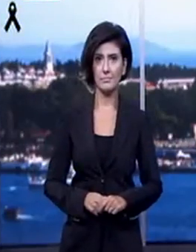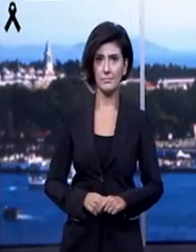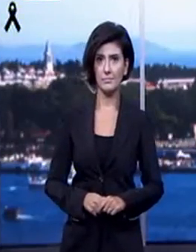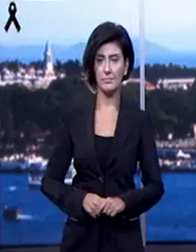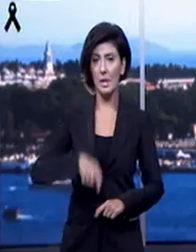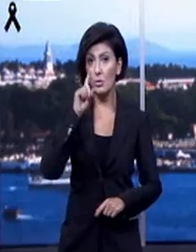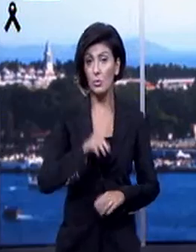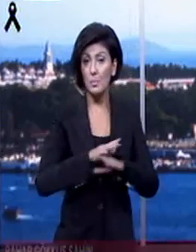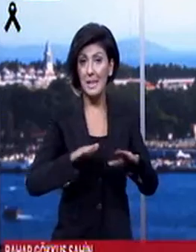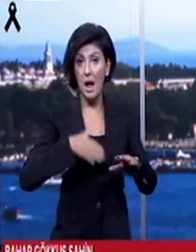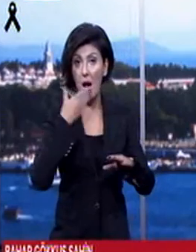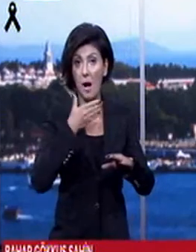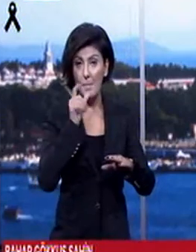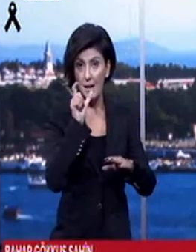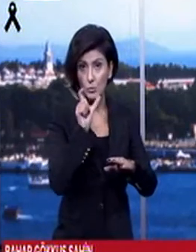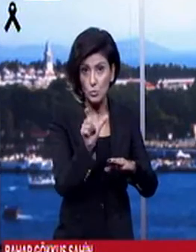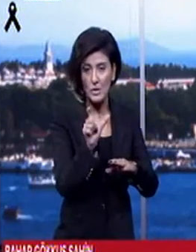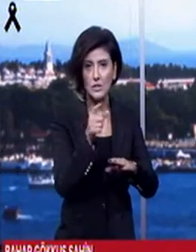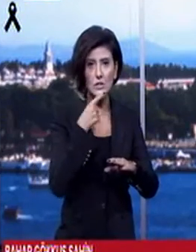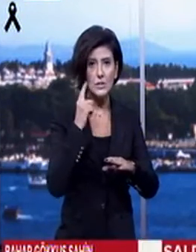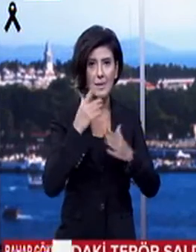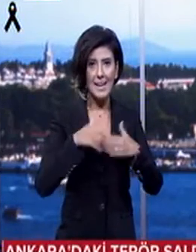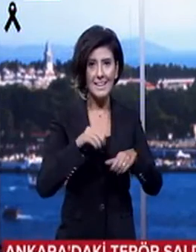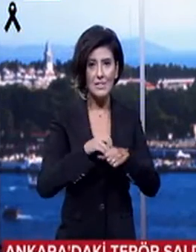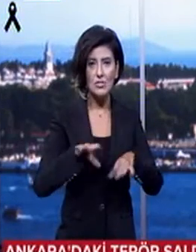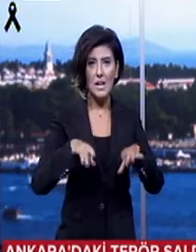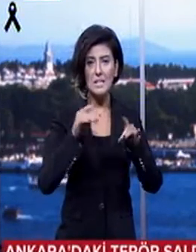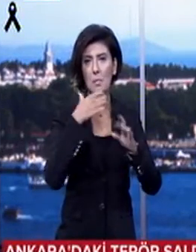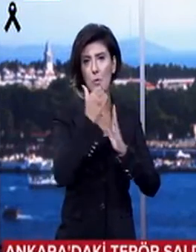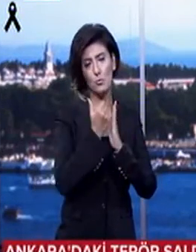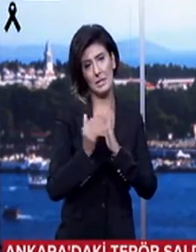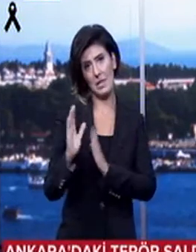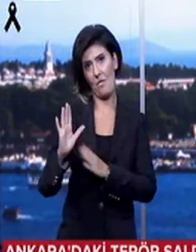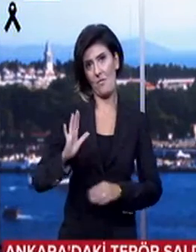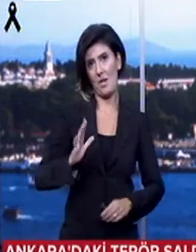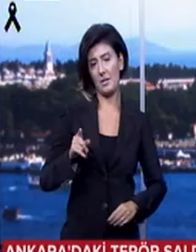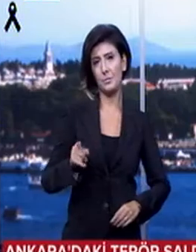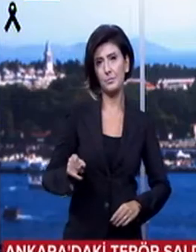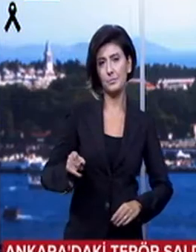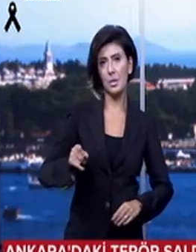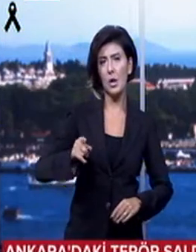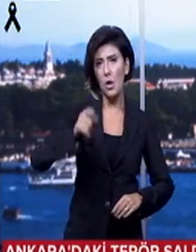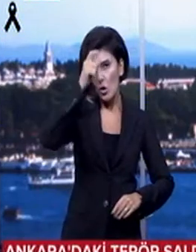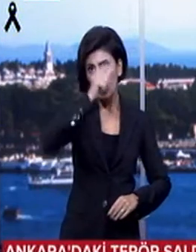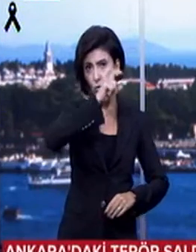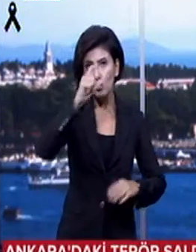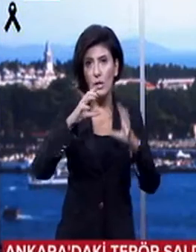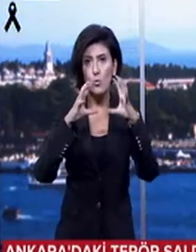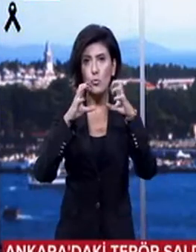Gün biterken haber kuşağımız işitme engelliler için hazırladığımız haberlerle devam ediyor. Türkiye cumartesi günü